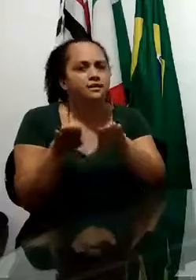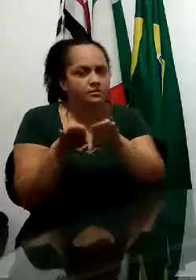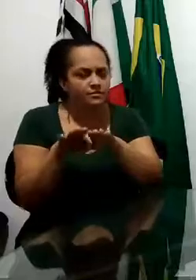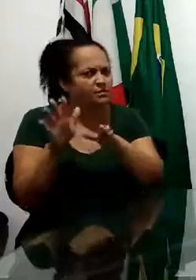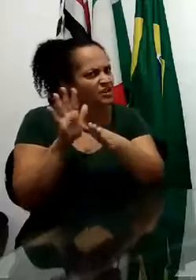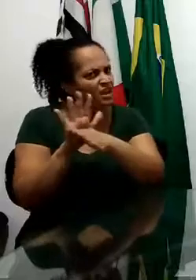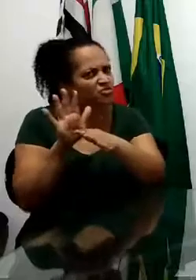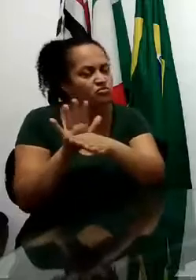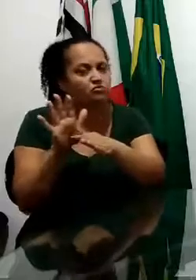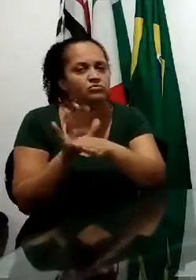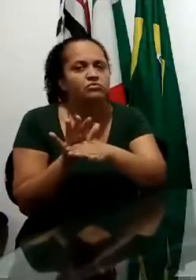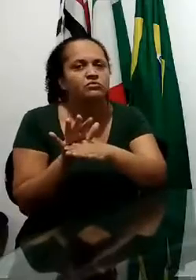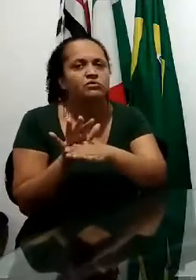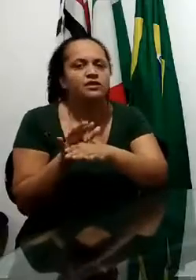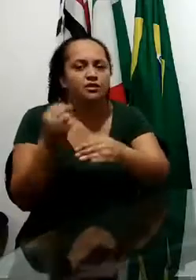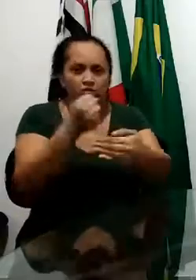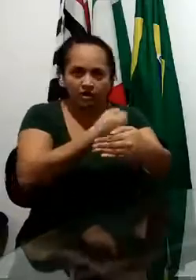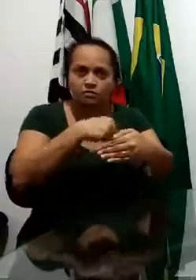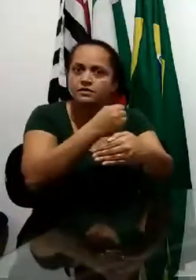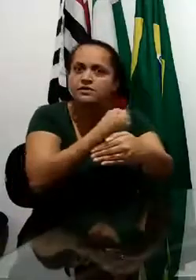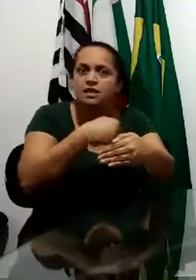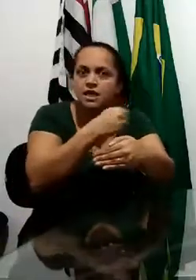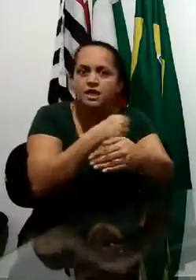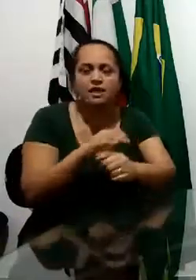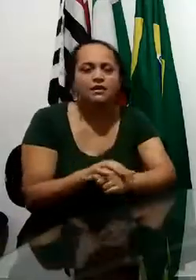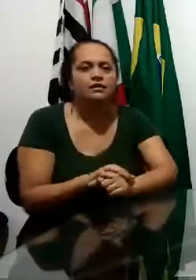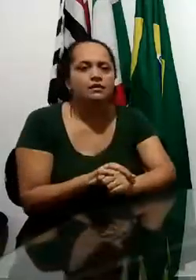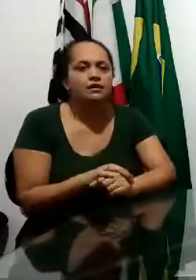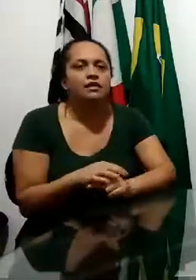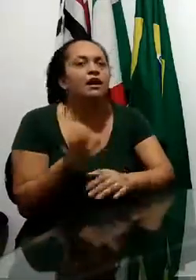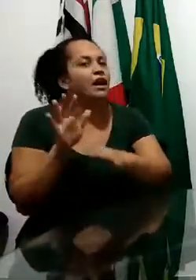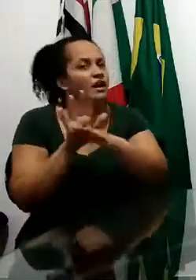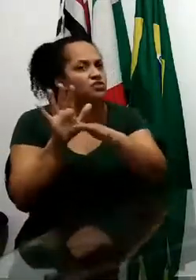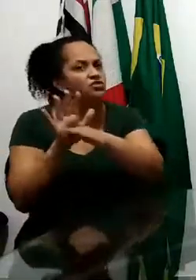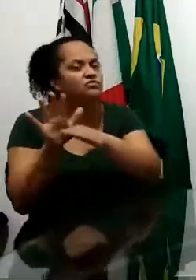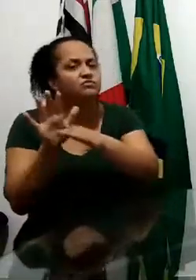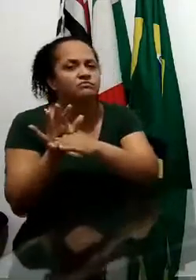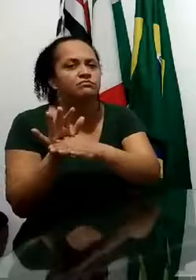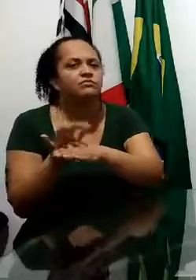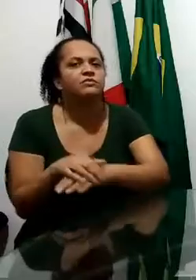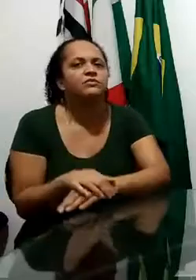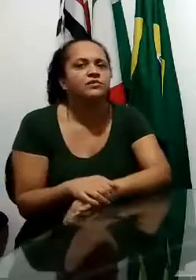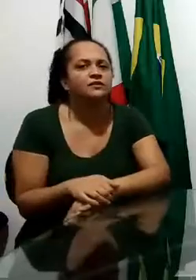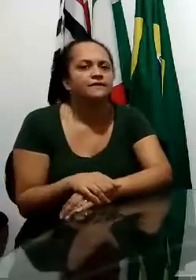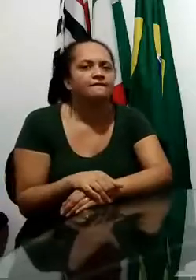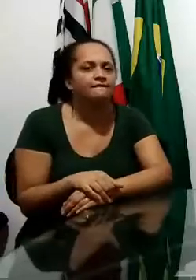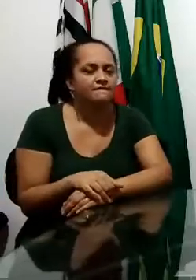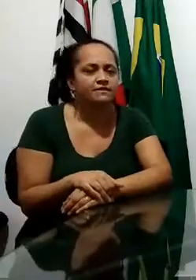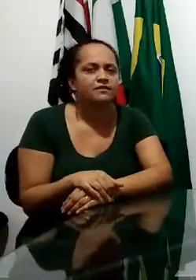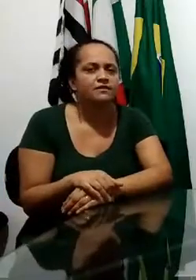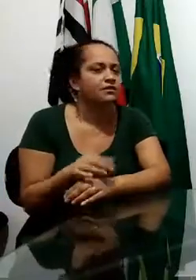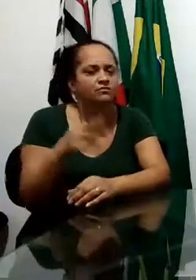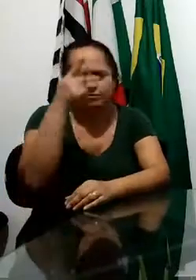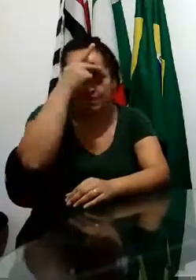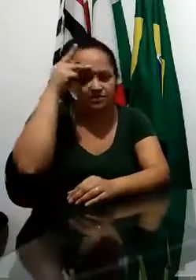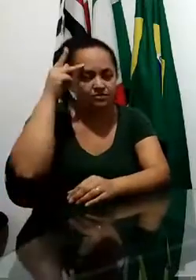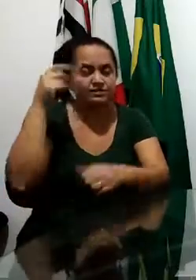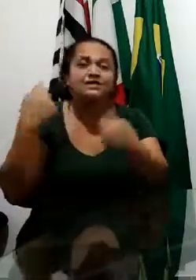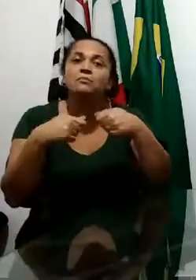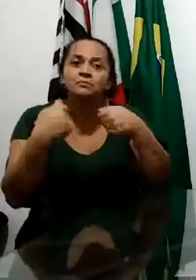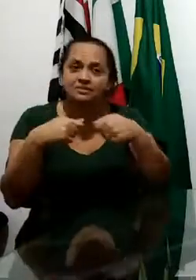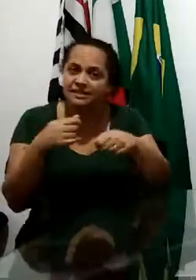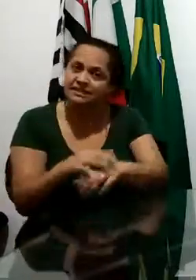retaguarda, ajudando essas pessoas que têm esses ministérios com maior visibilidade.